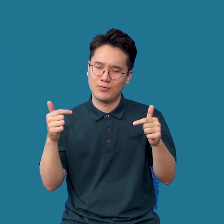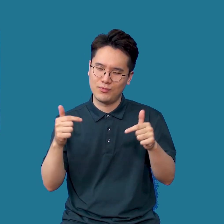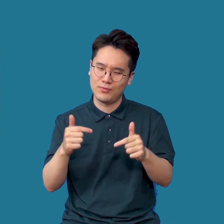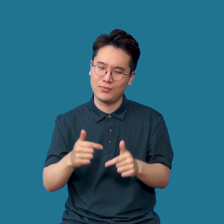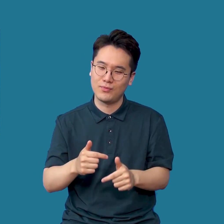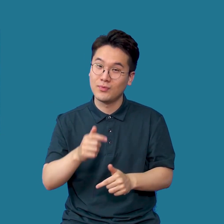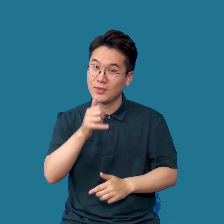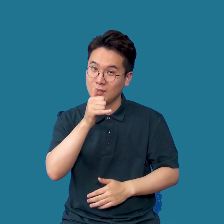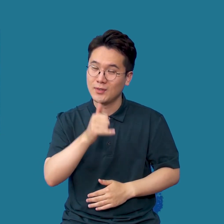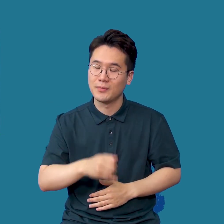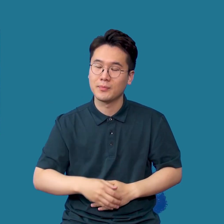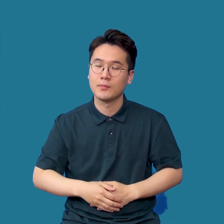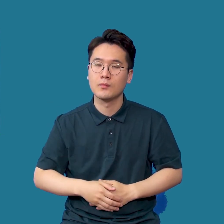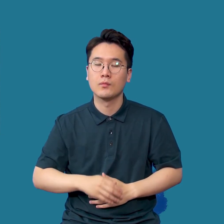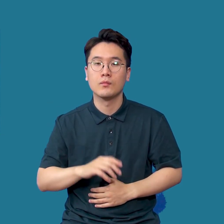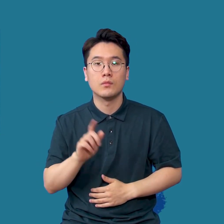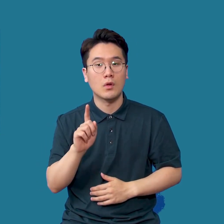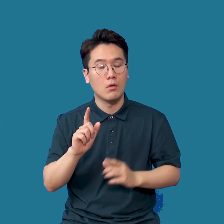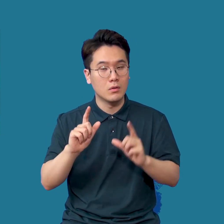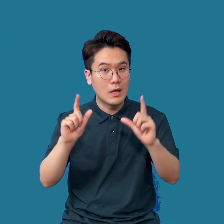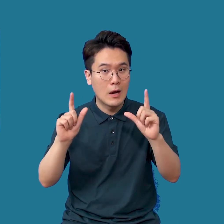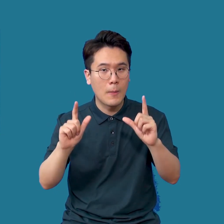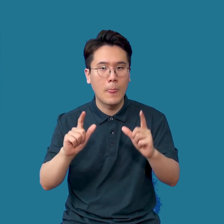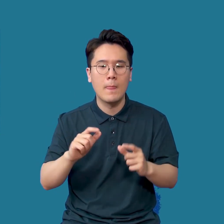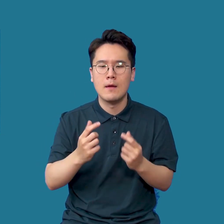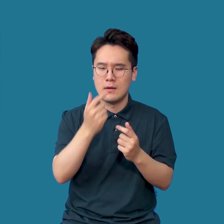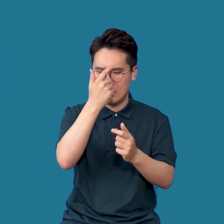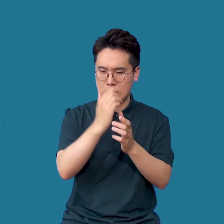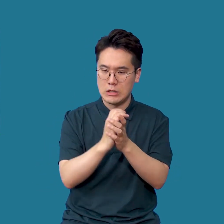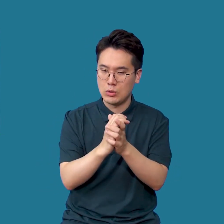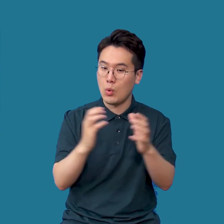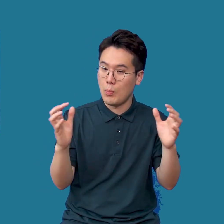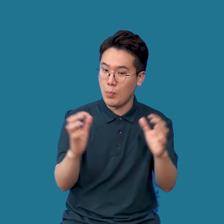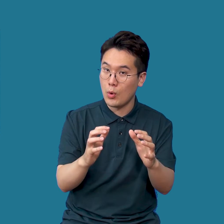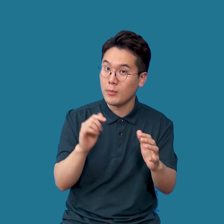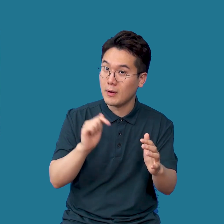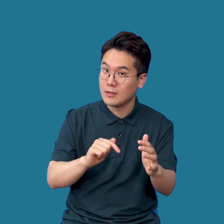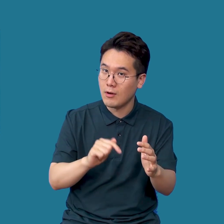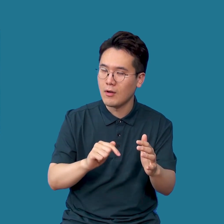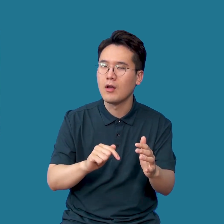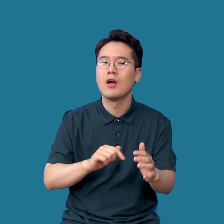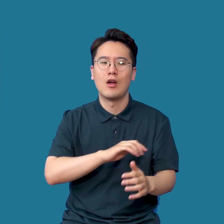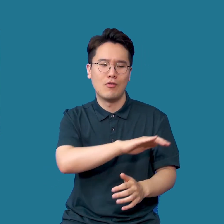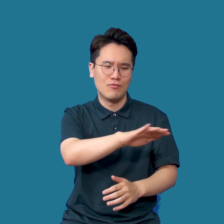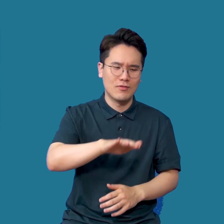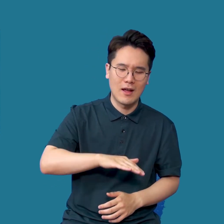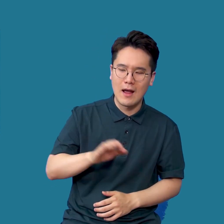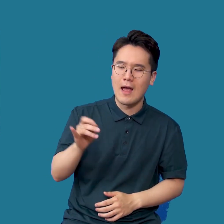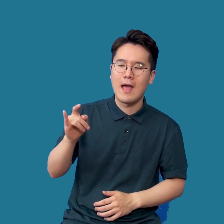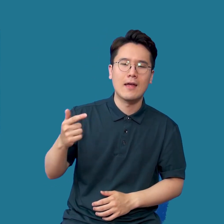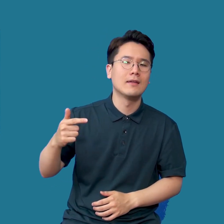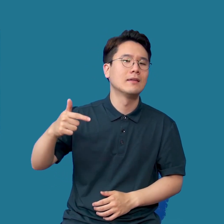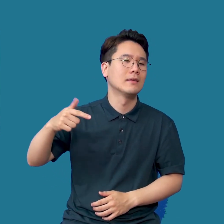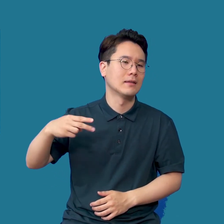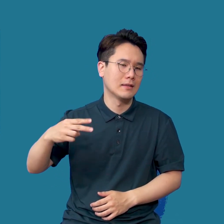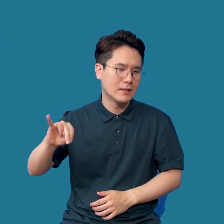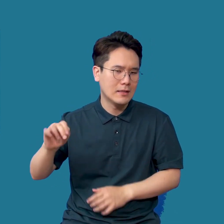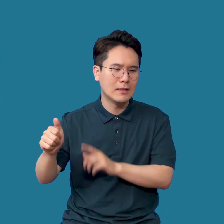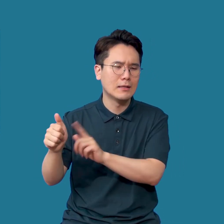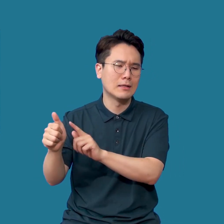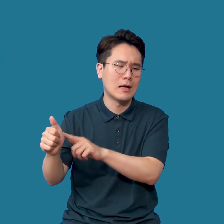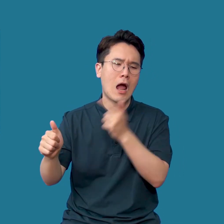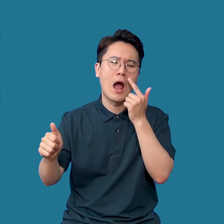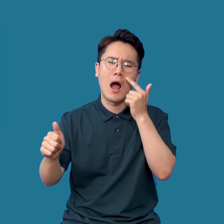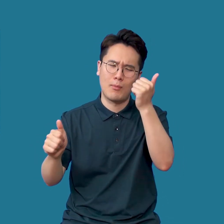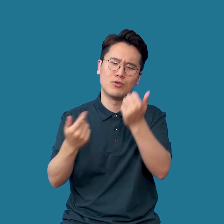하루는 중보기도 모임에서 누가 앤디 아버지를 위해서 기도하자고 기도 제목을 내놓습니다. 앤디가 아버지